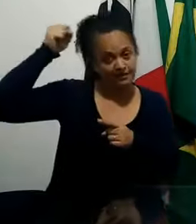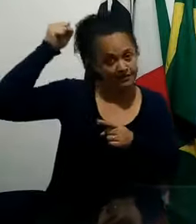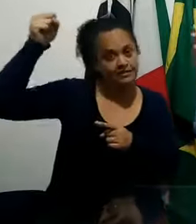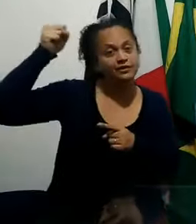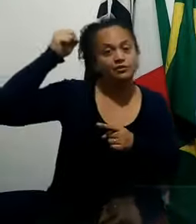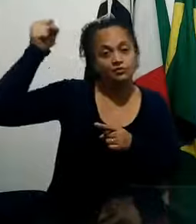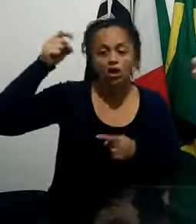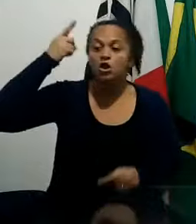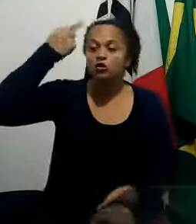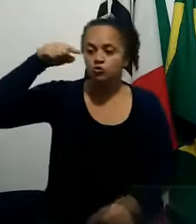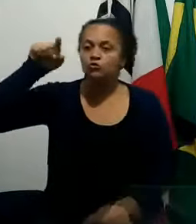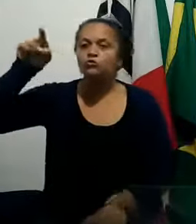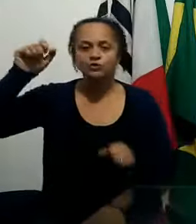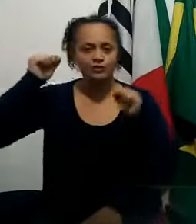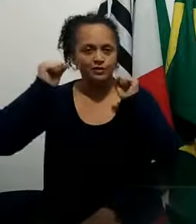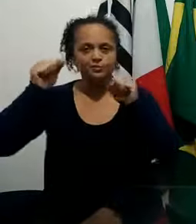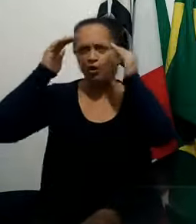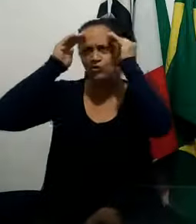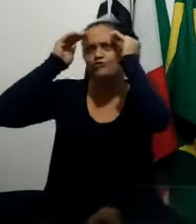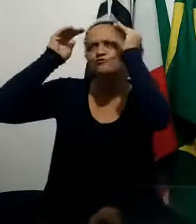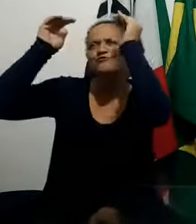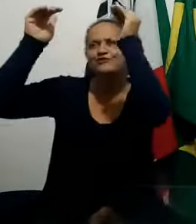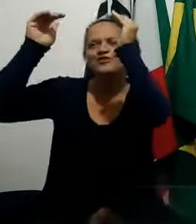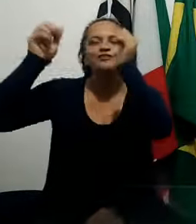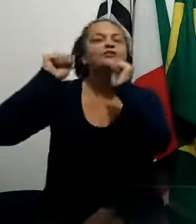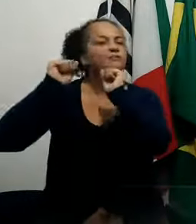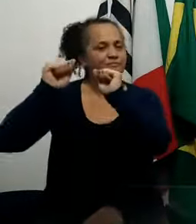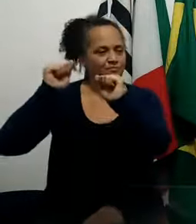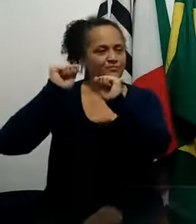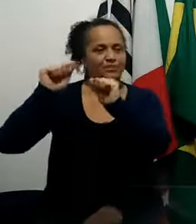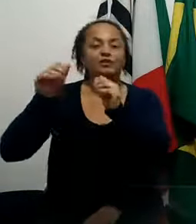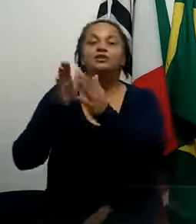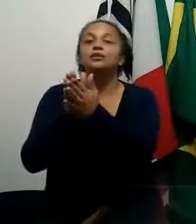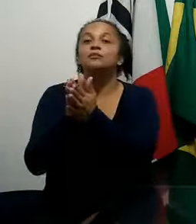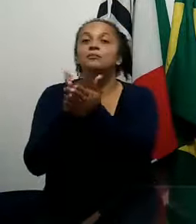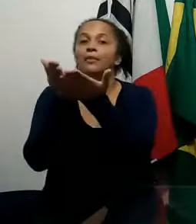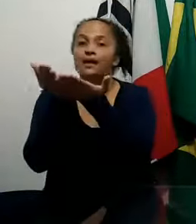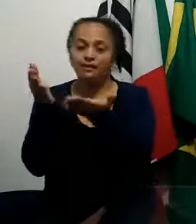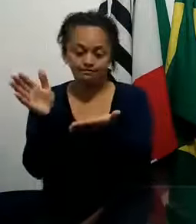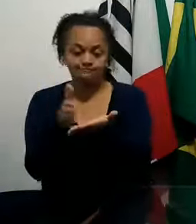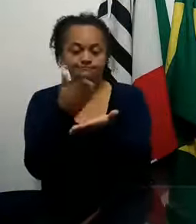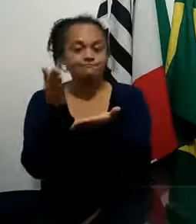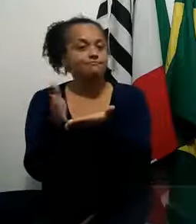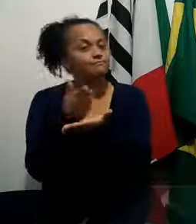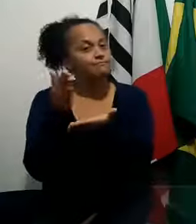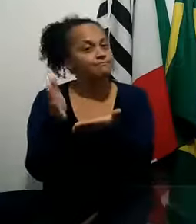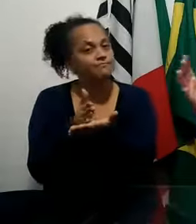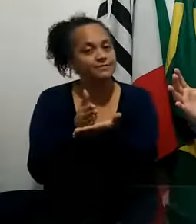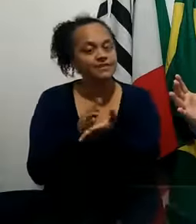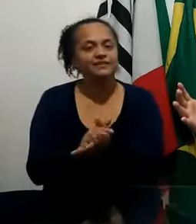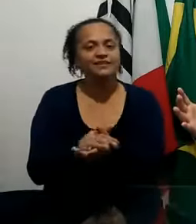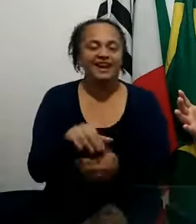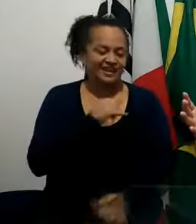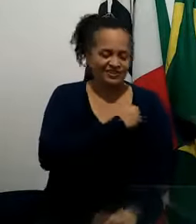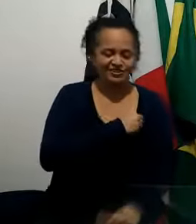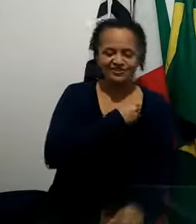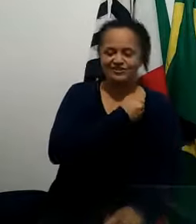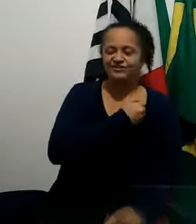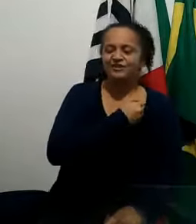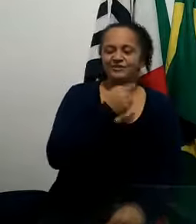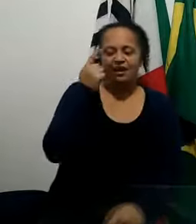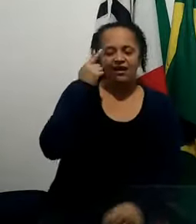o único que é digno de desatar os selos e abrir os livros. E aí João se alegra, né?